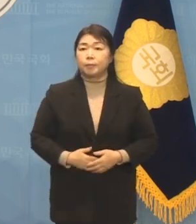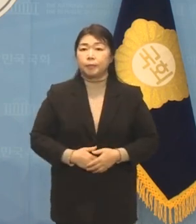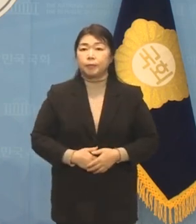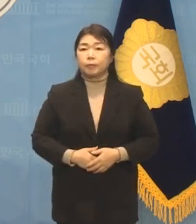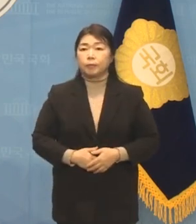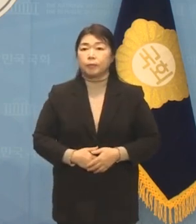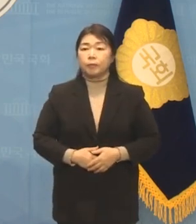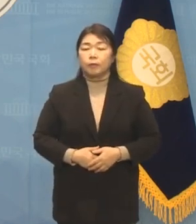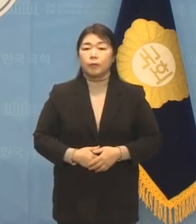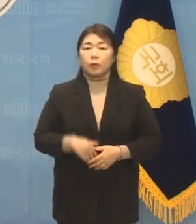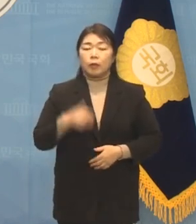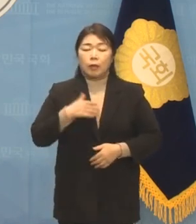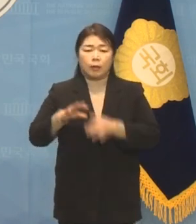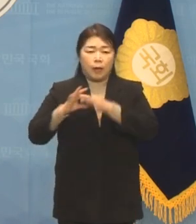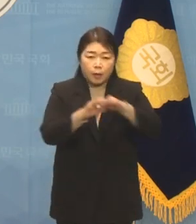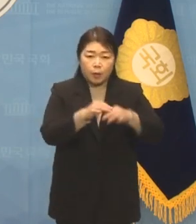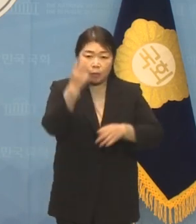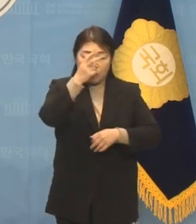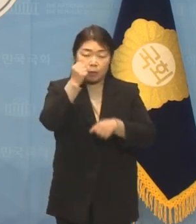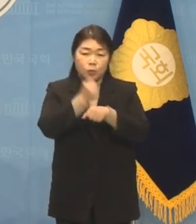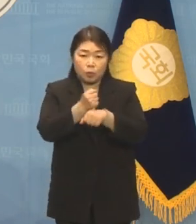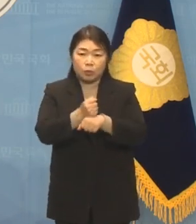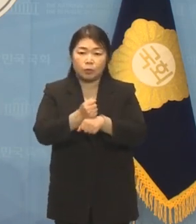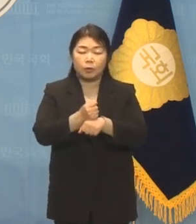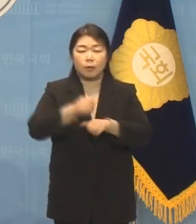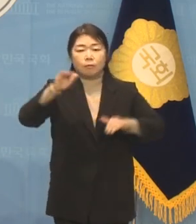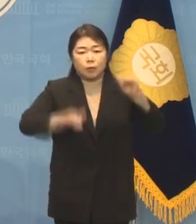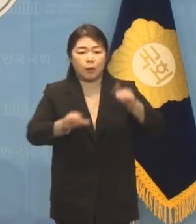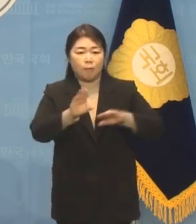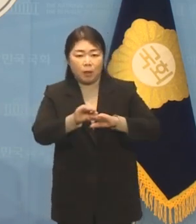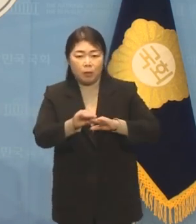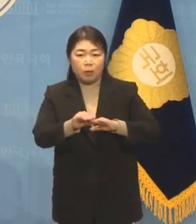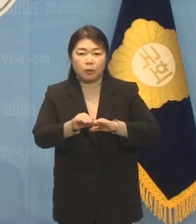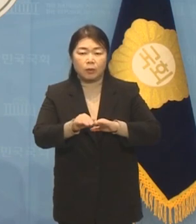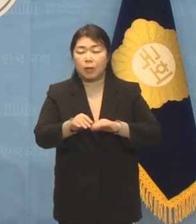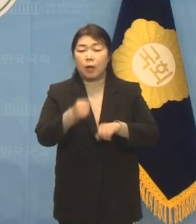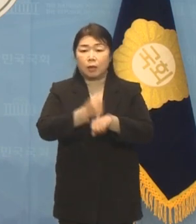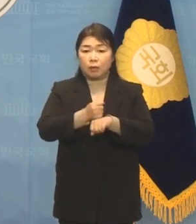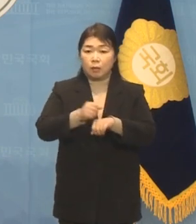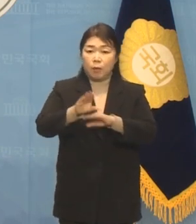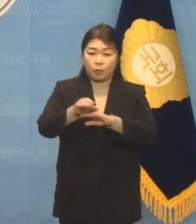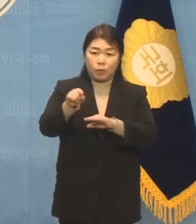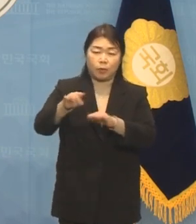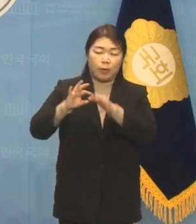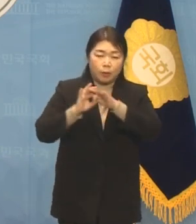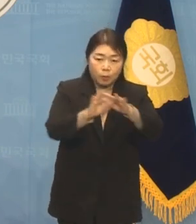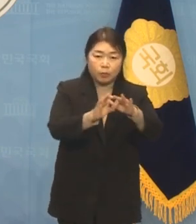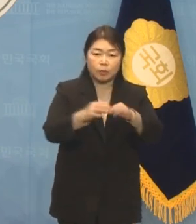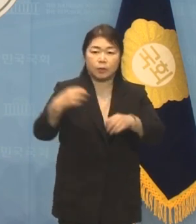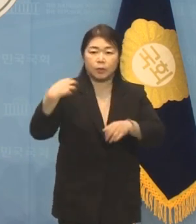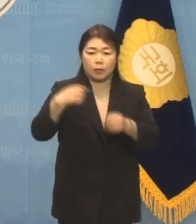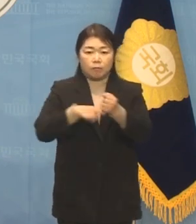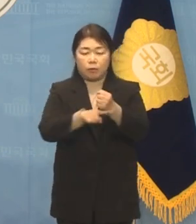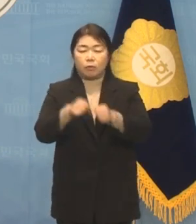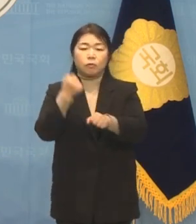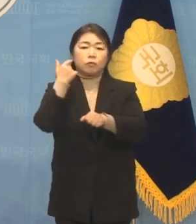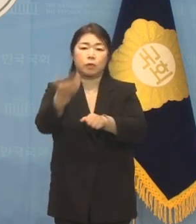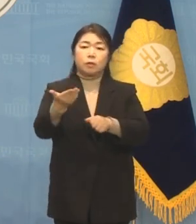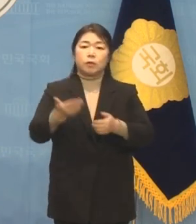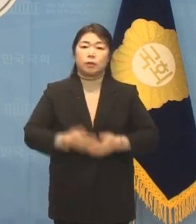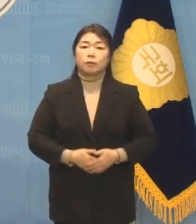국민의힘도 끊임없이 감시하며 불공정한 방송을 자행하는 방송에는 끝까지 책임을